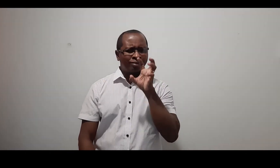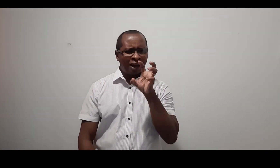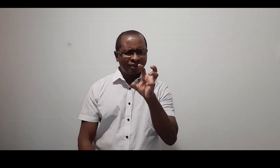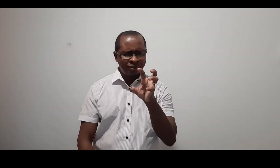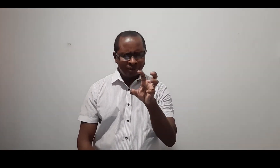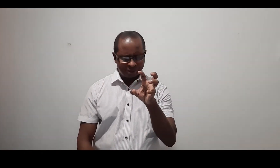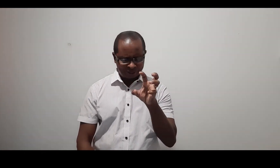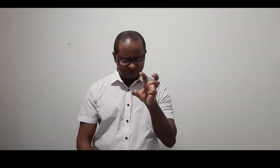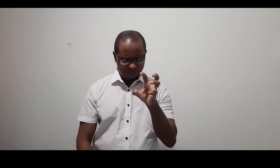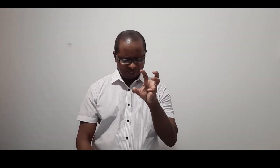mitahiry